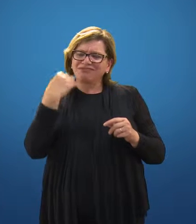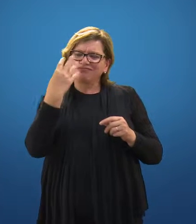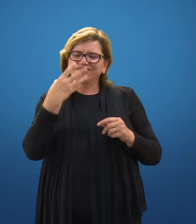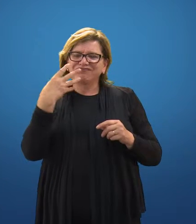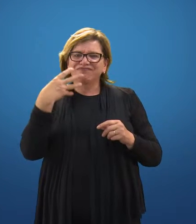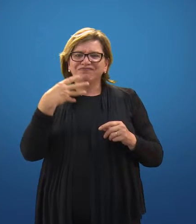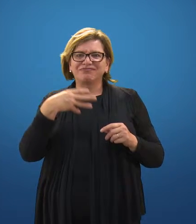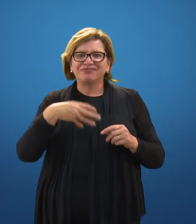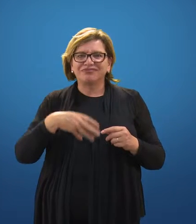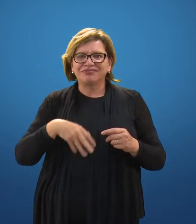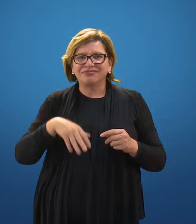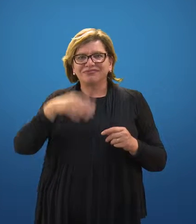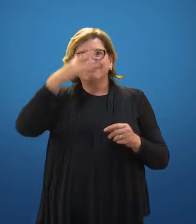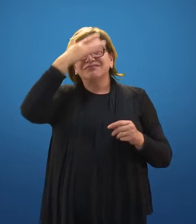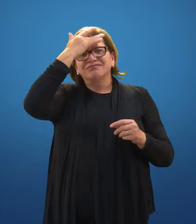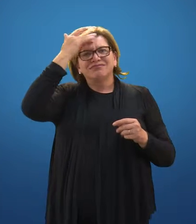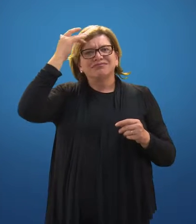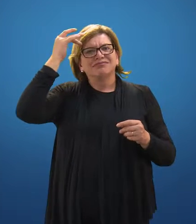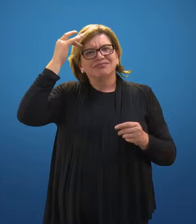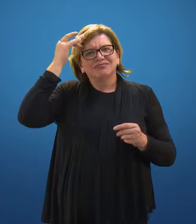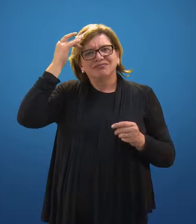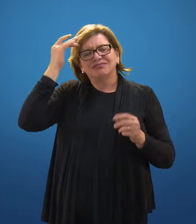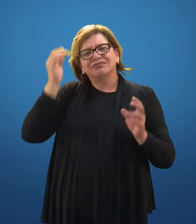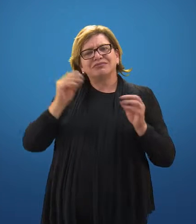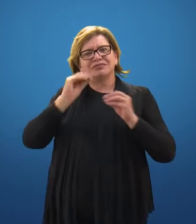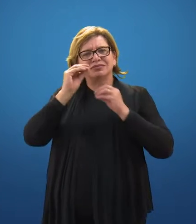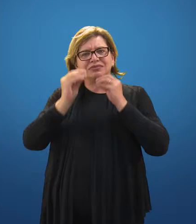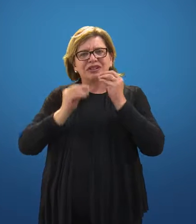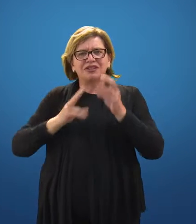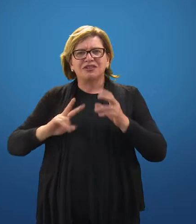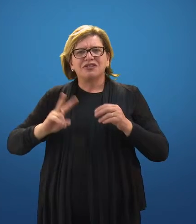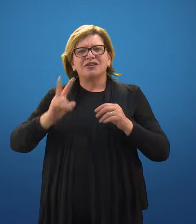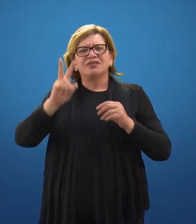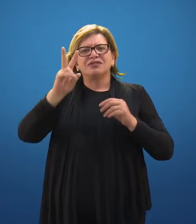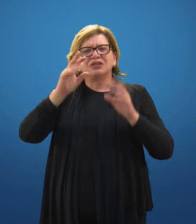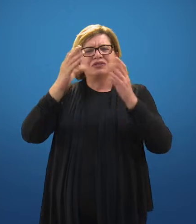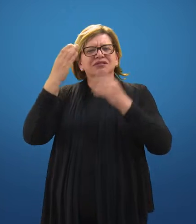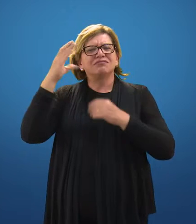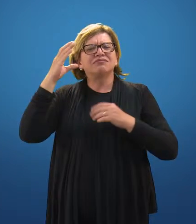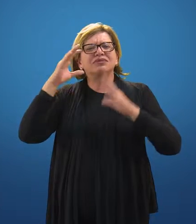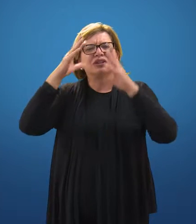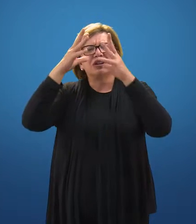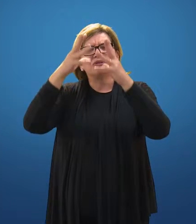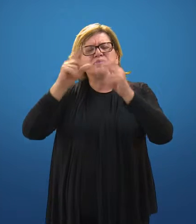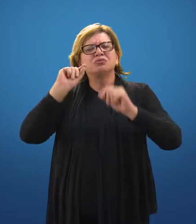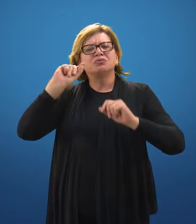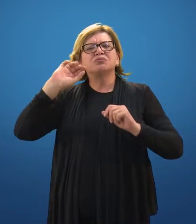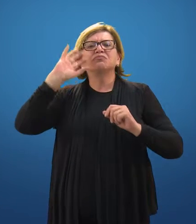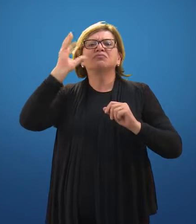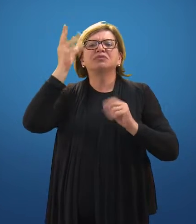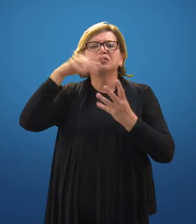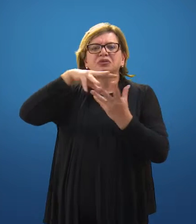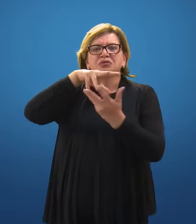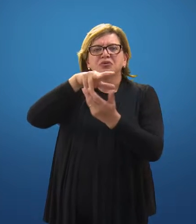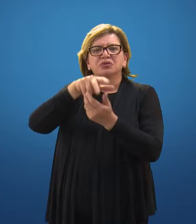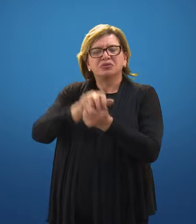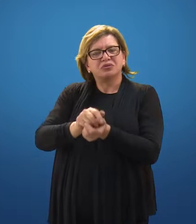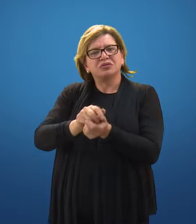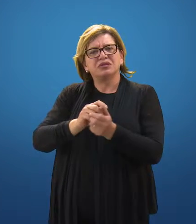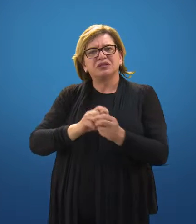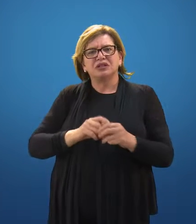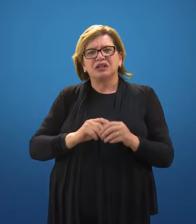mundo. As pessoas atribuindo valores científicos aos fenômenos,